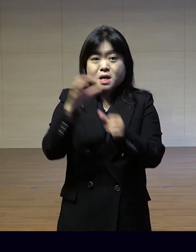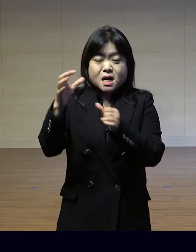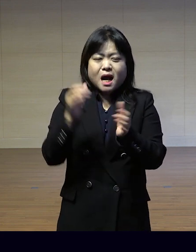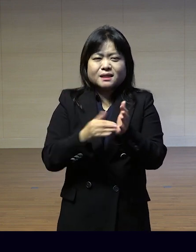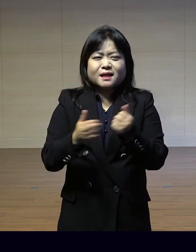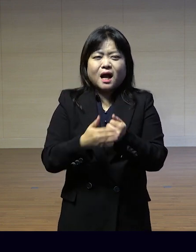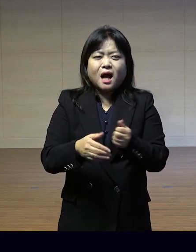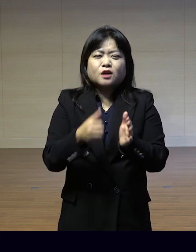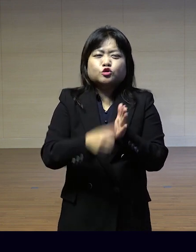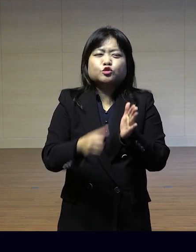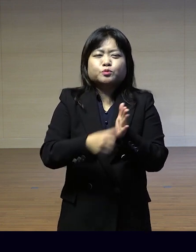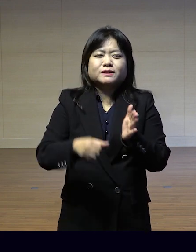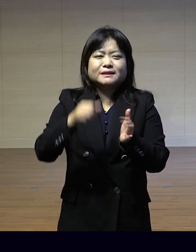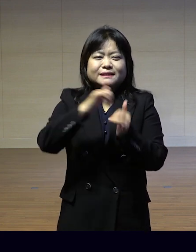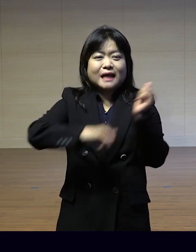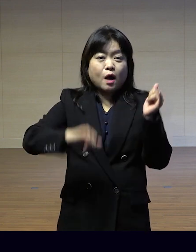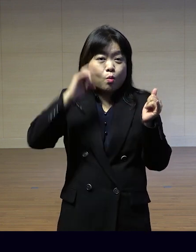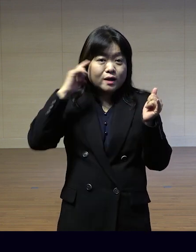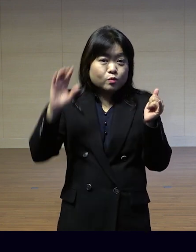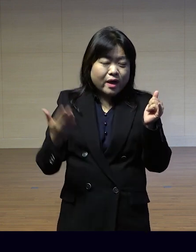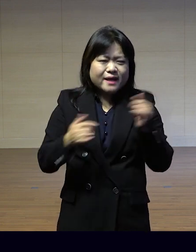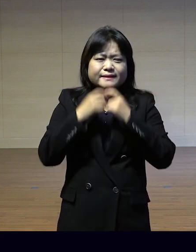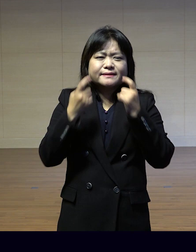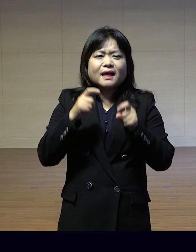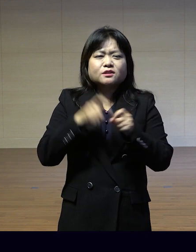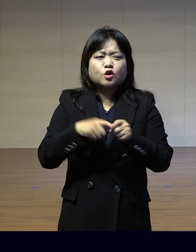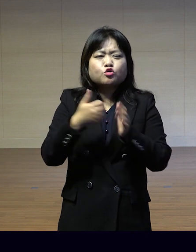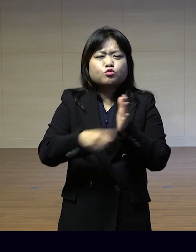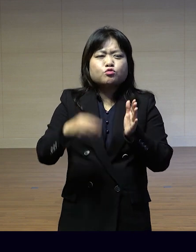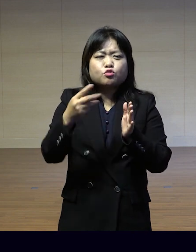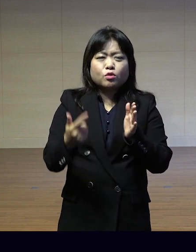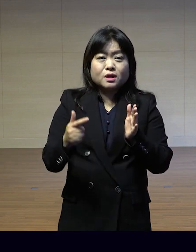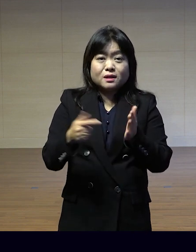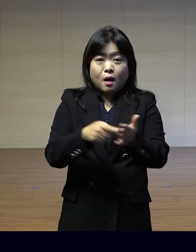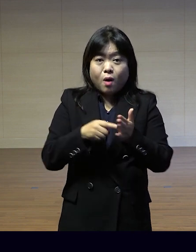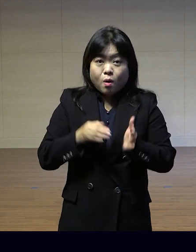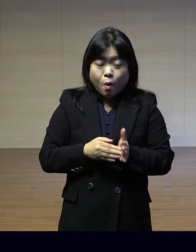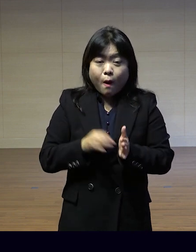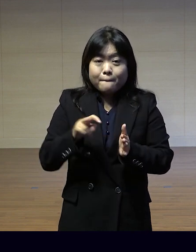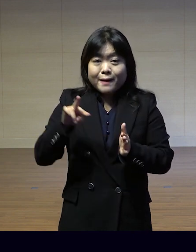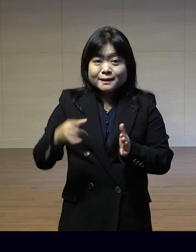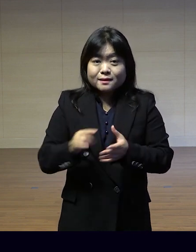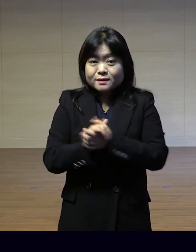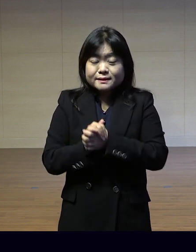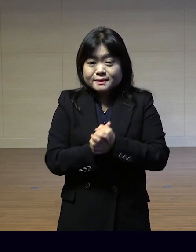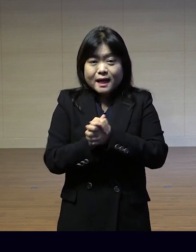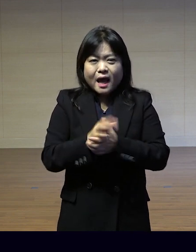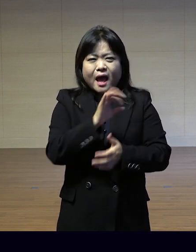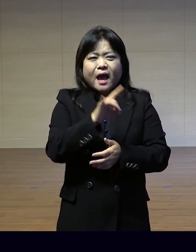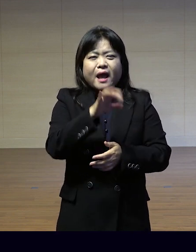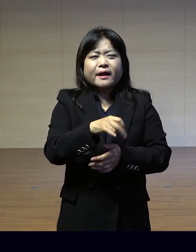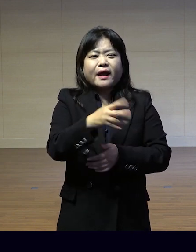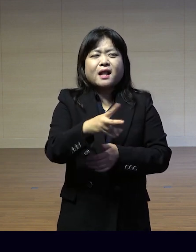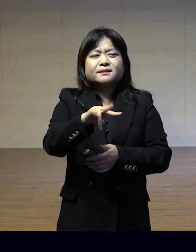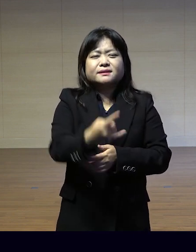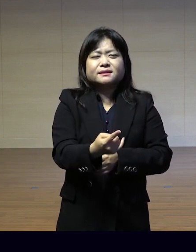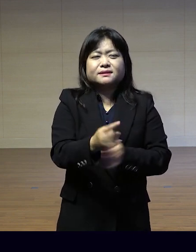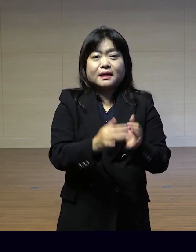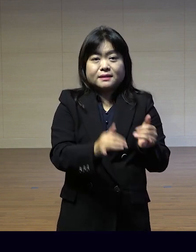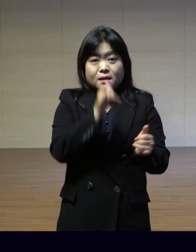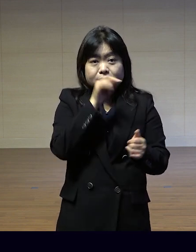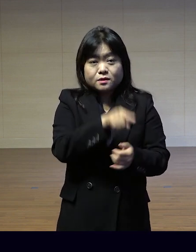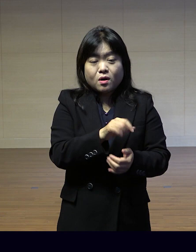유물사관, 사적 유물론이 나왔고요. 근데 다른 한 축은 막스하고 절친인 프리드리히 엥겔스라는 사람이 있는데요. 이